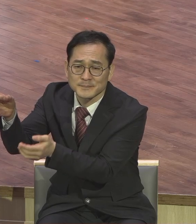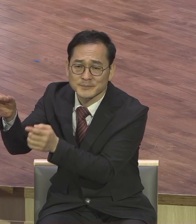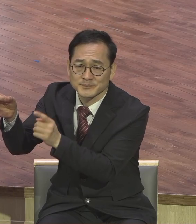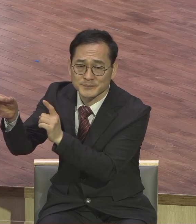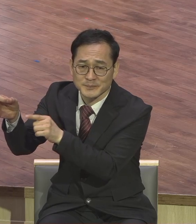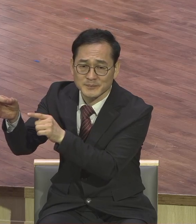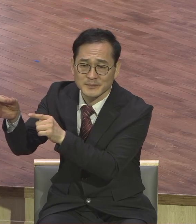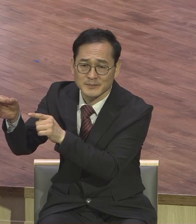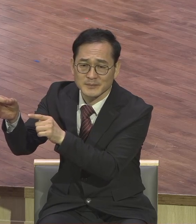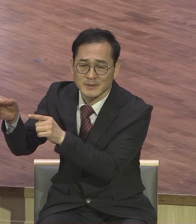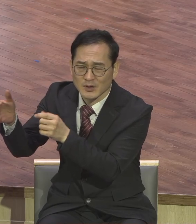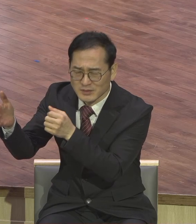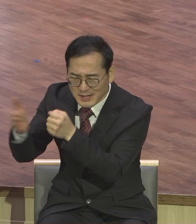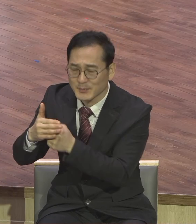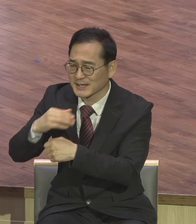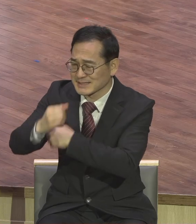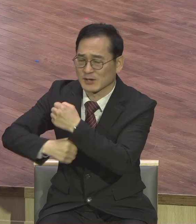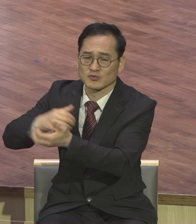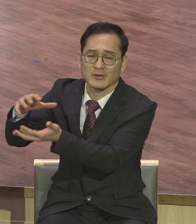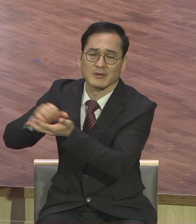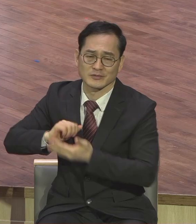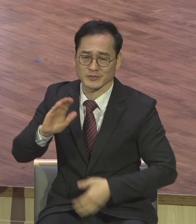우리에게 주어진 것이다.